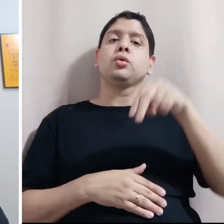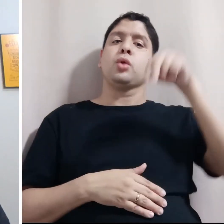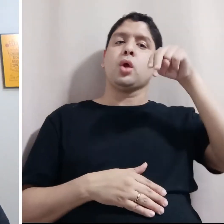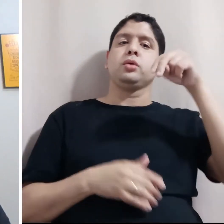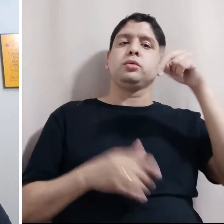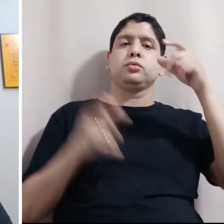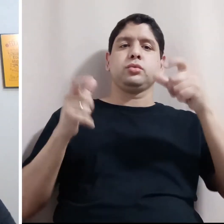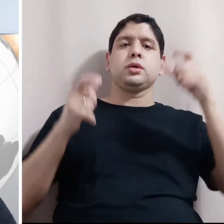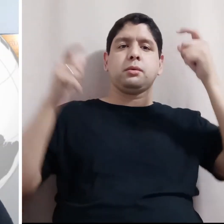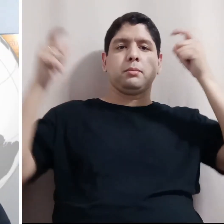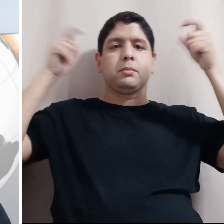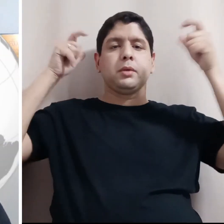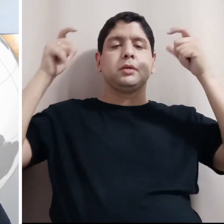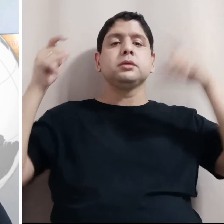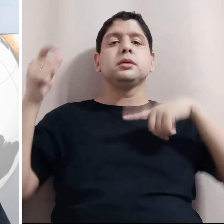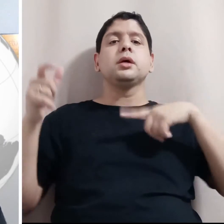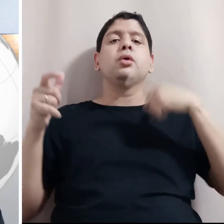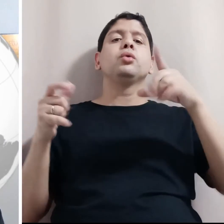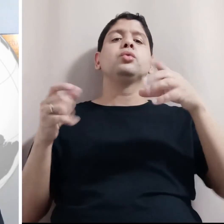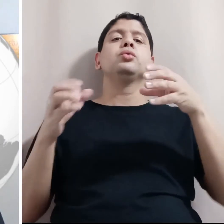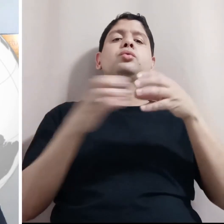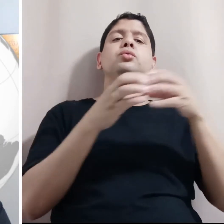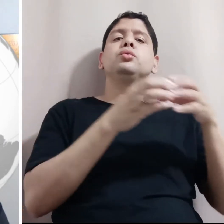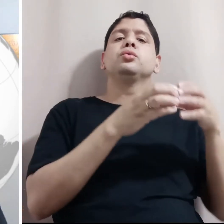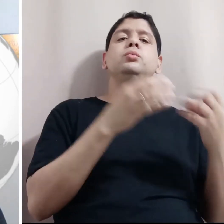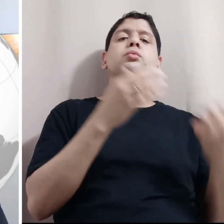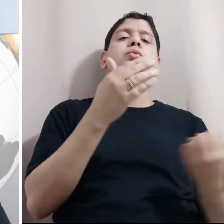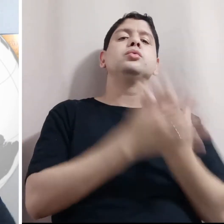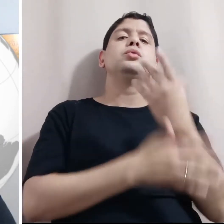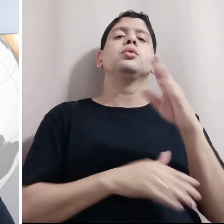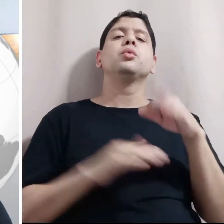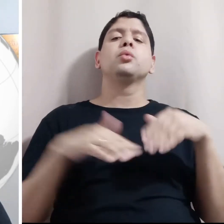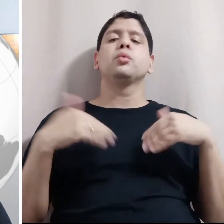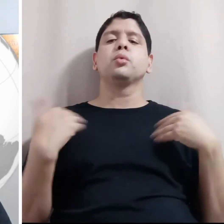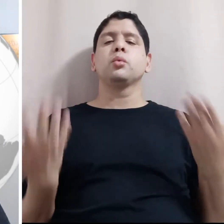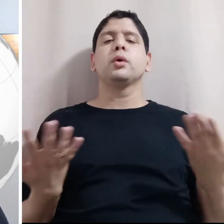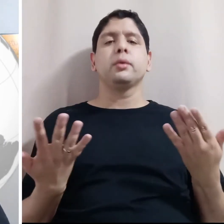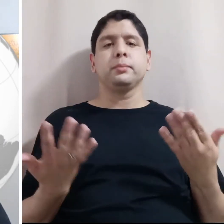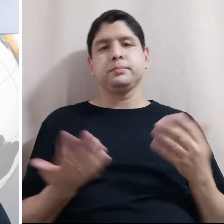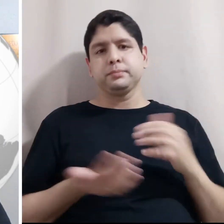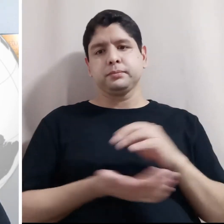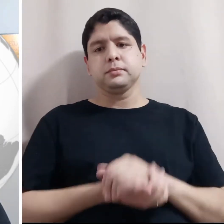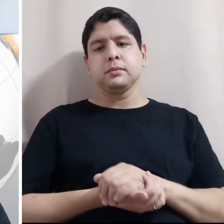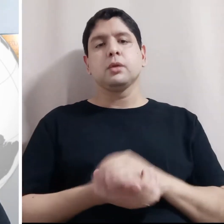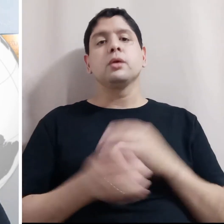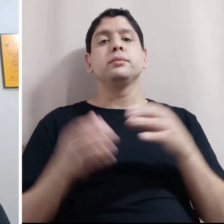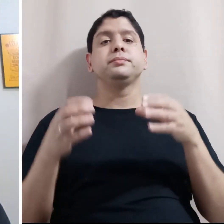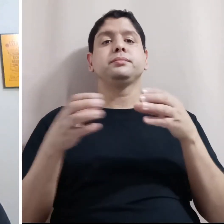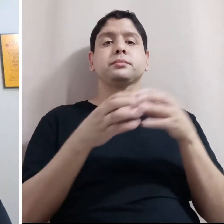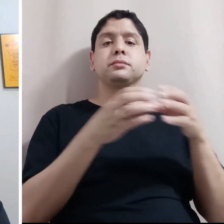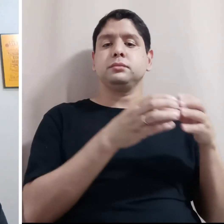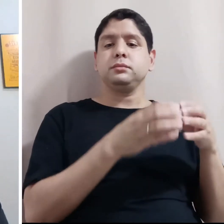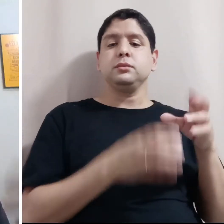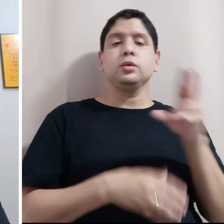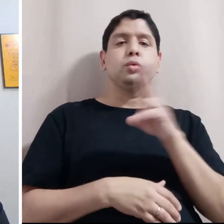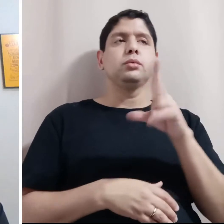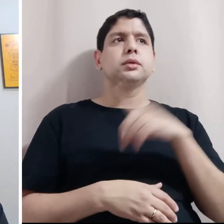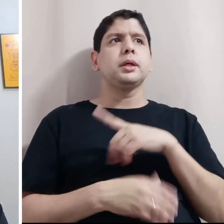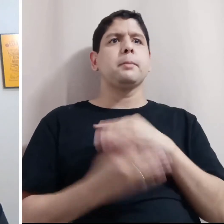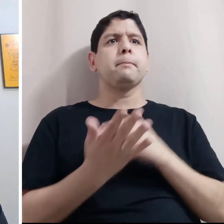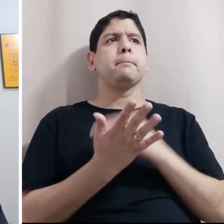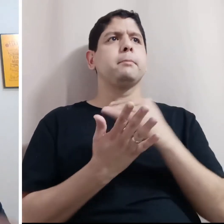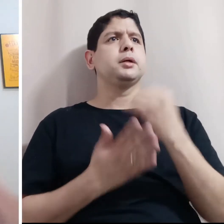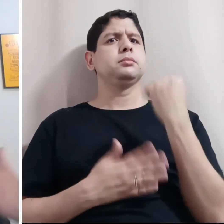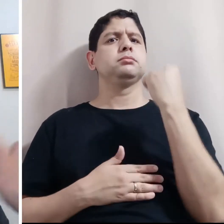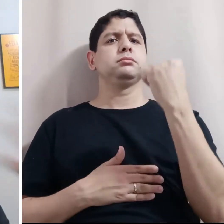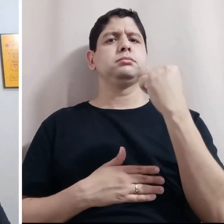mais ao norte do México, nós temos então, né, o surgimento da